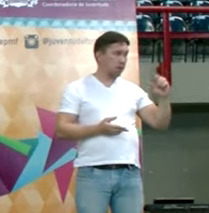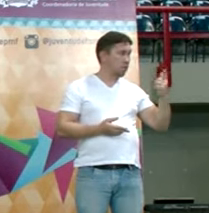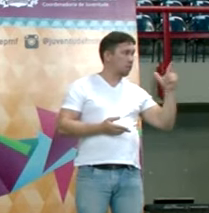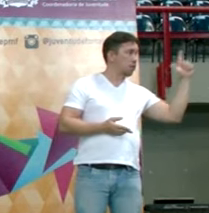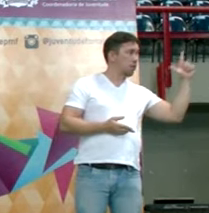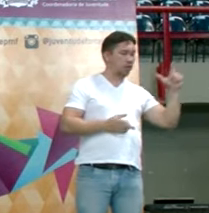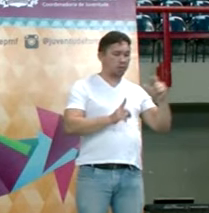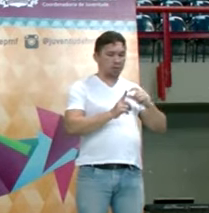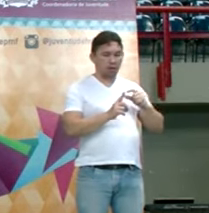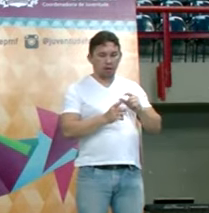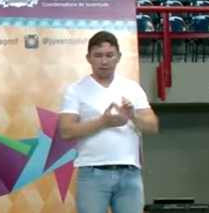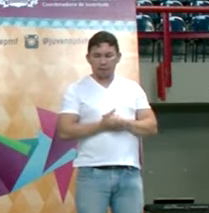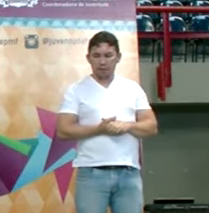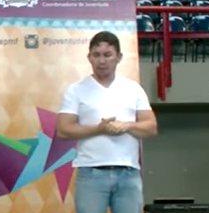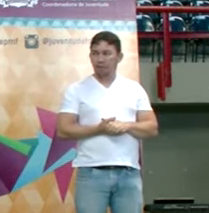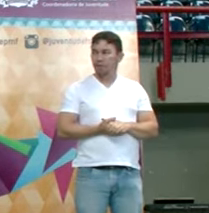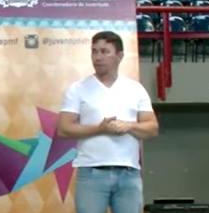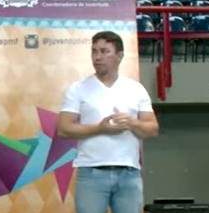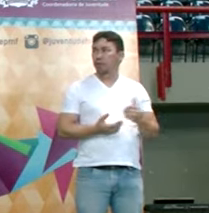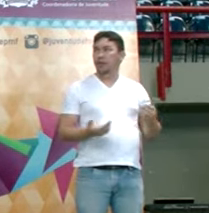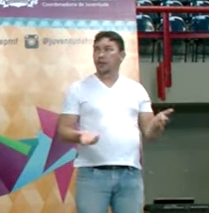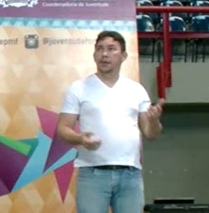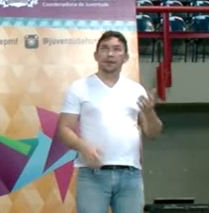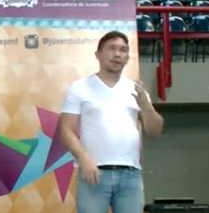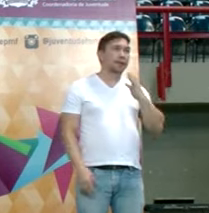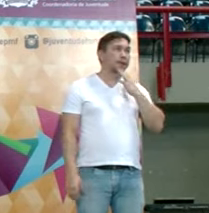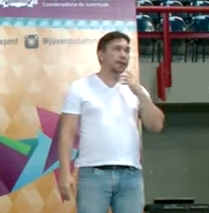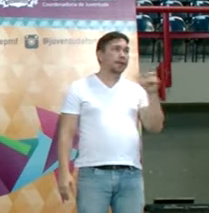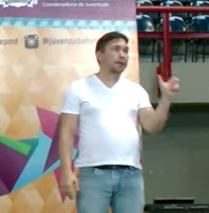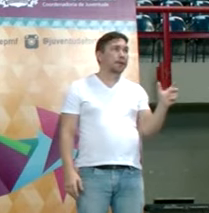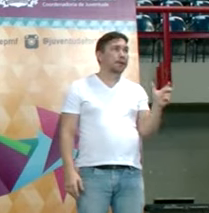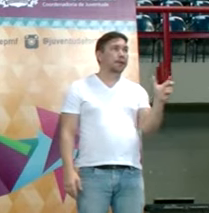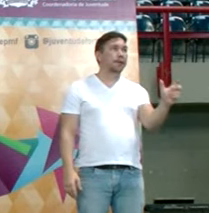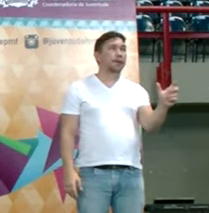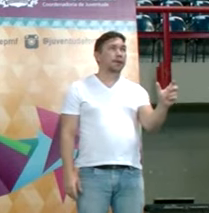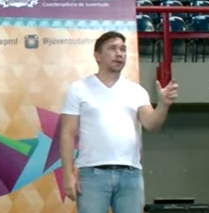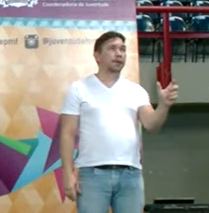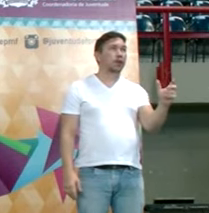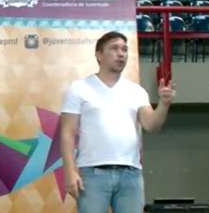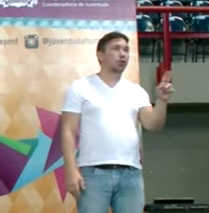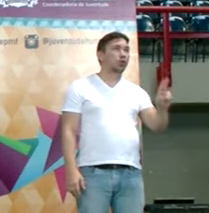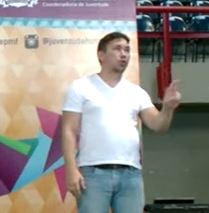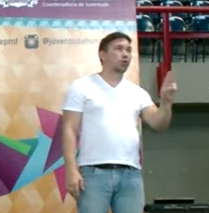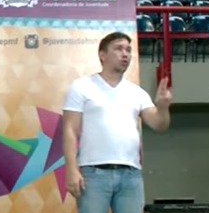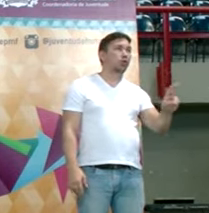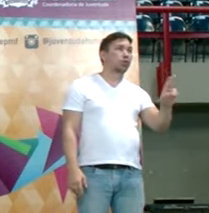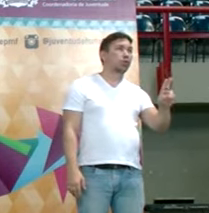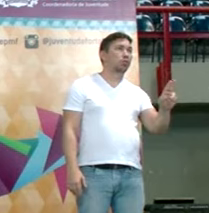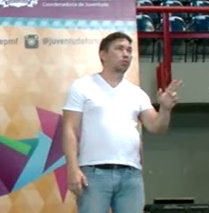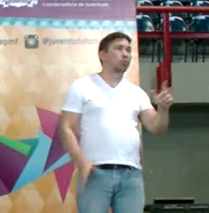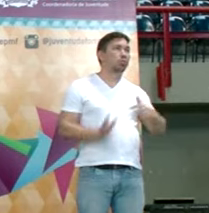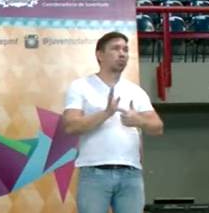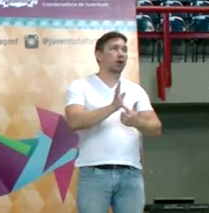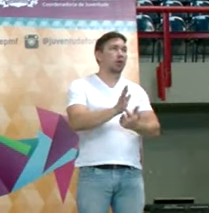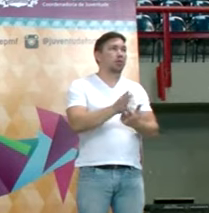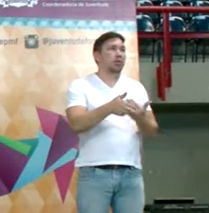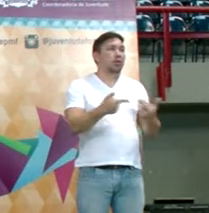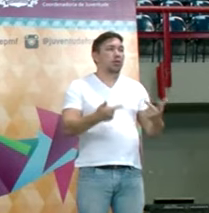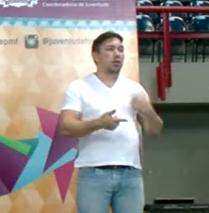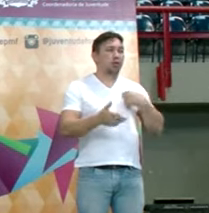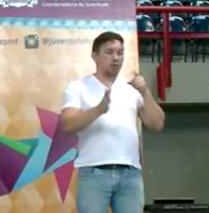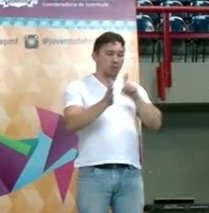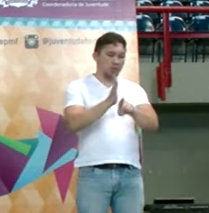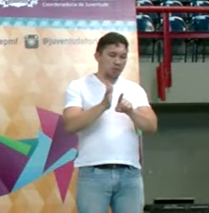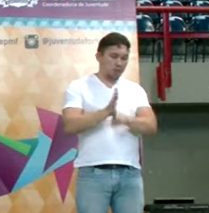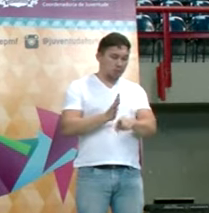pessoal assim eh eu não conheço uma outra palavra que a gente use para representar isso aí né Nas